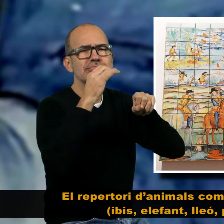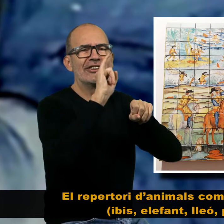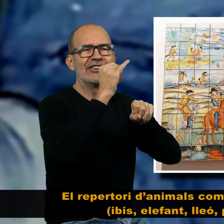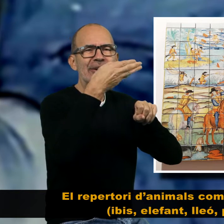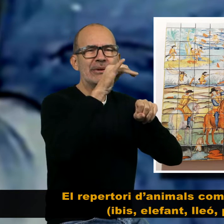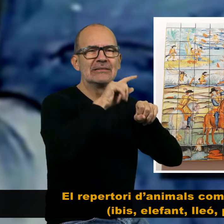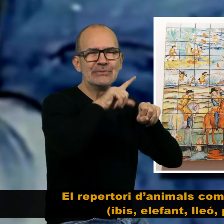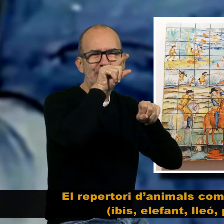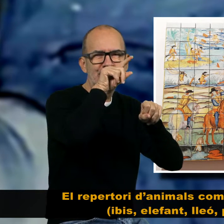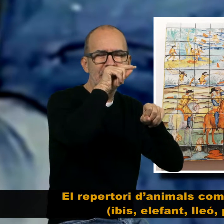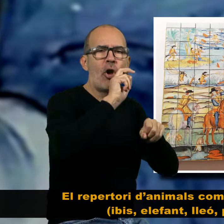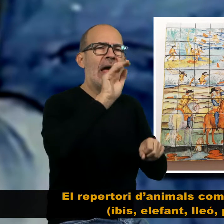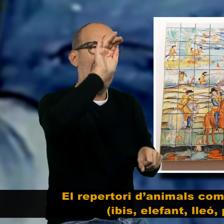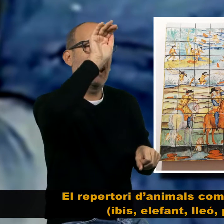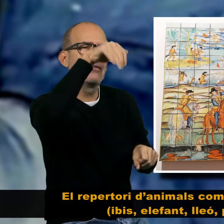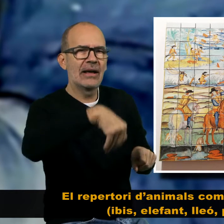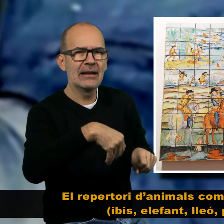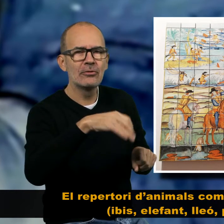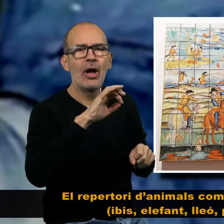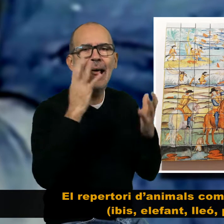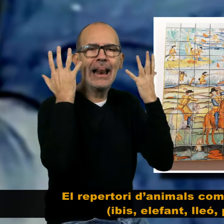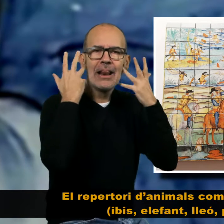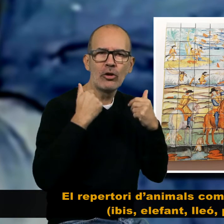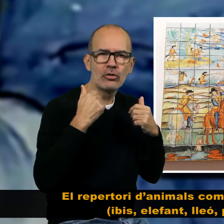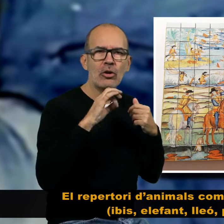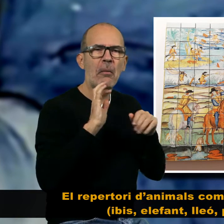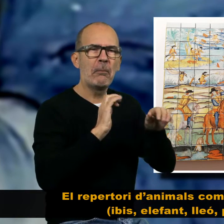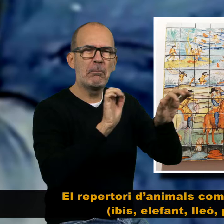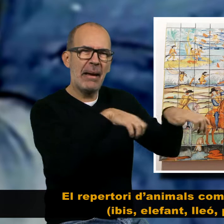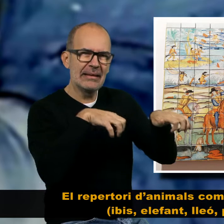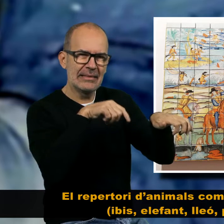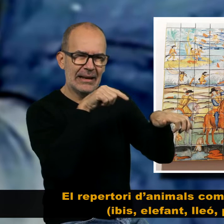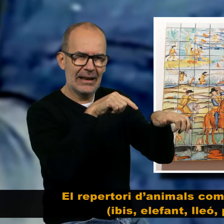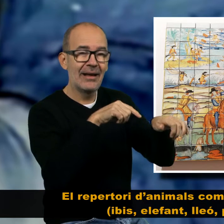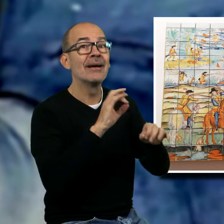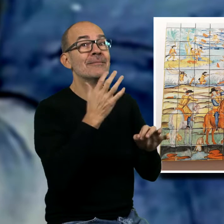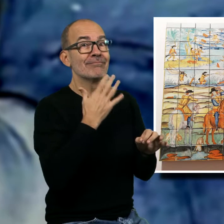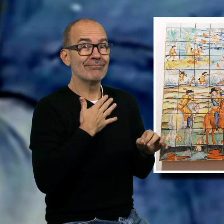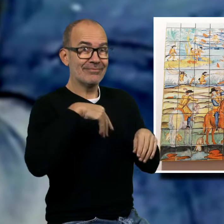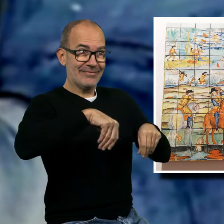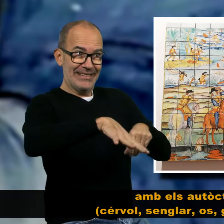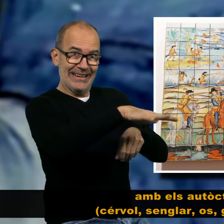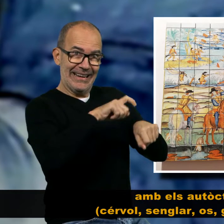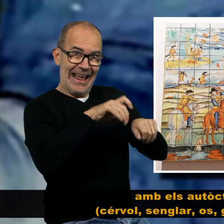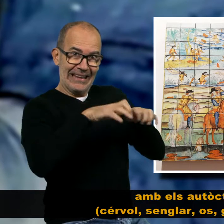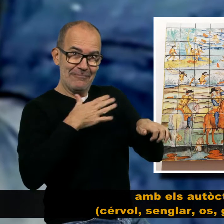El repertori d'animals combina els exòtics, ibis, elefant, lleó, pantera, amb